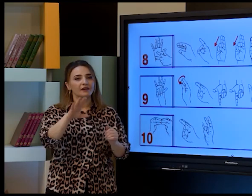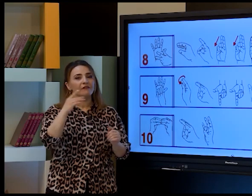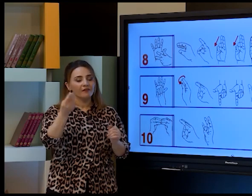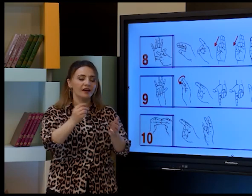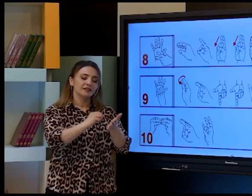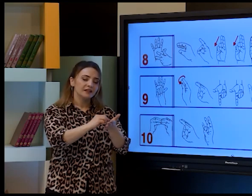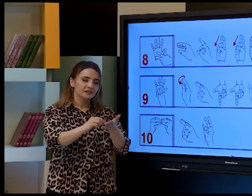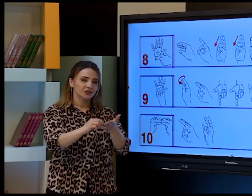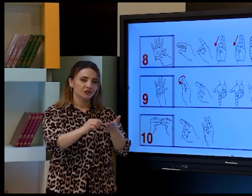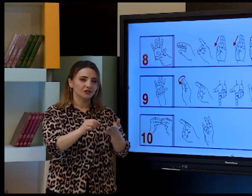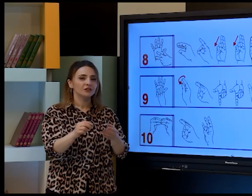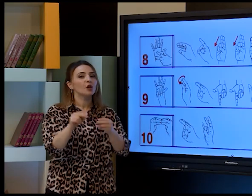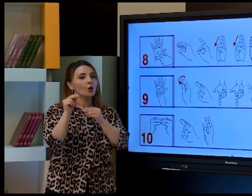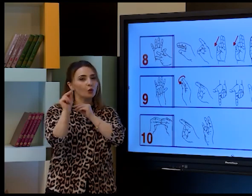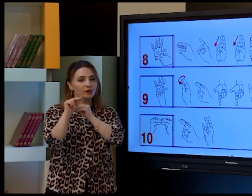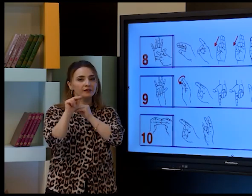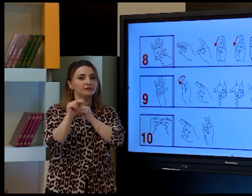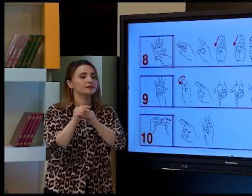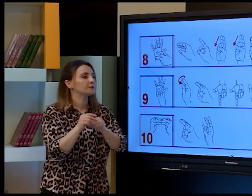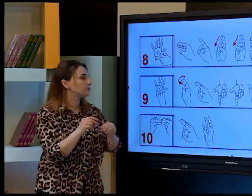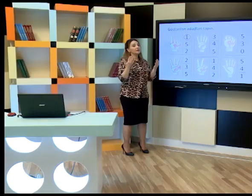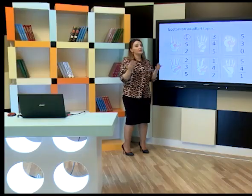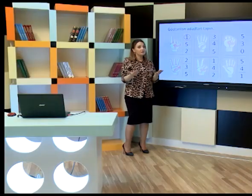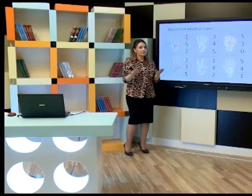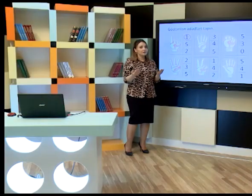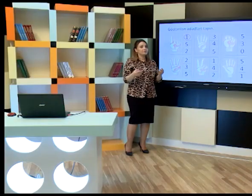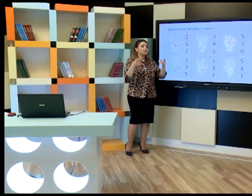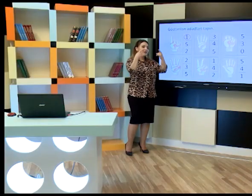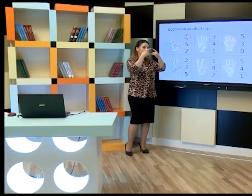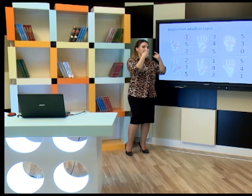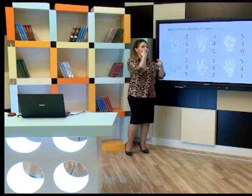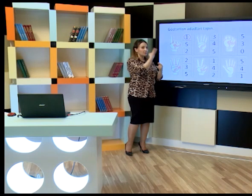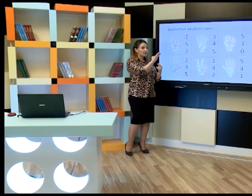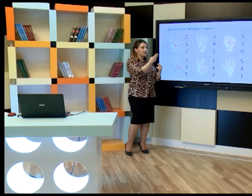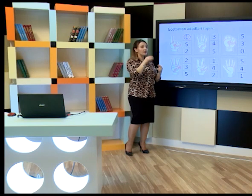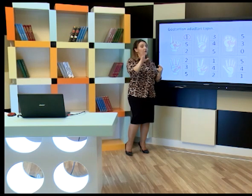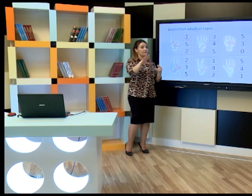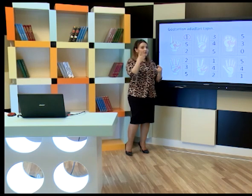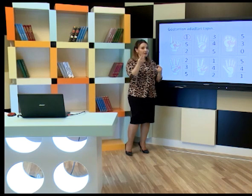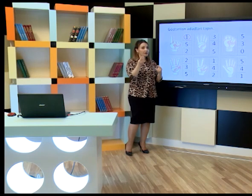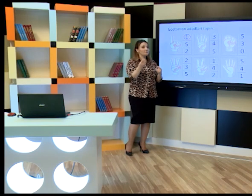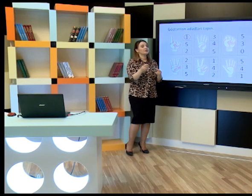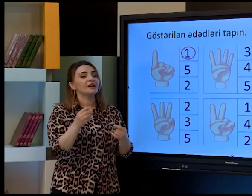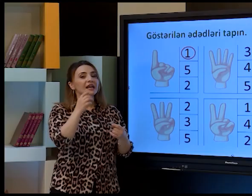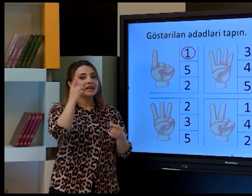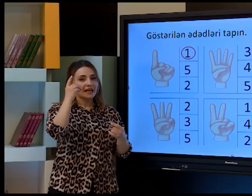və yazılışını öyrəndiniz. İndi ekrana baxaq və